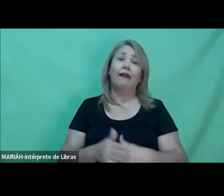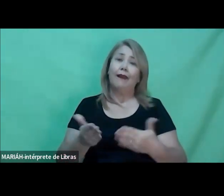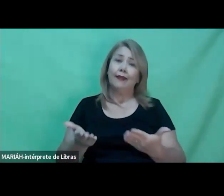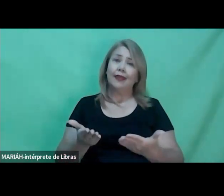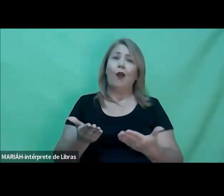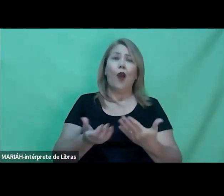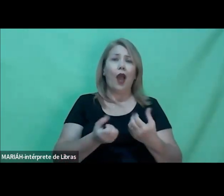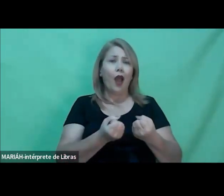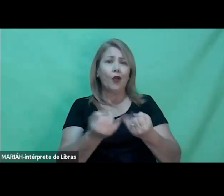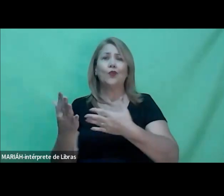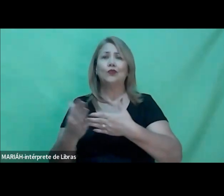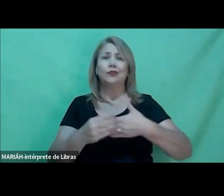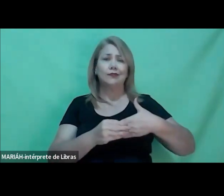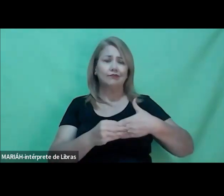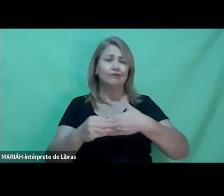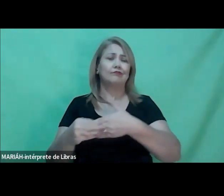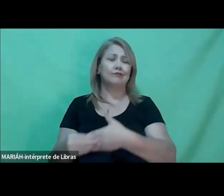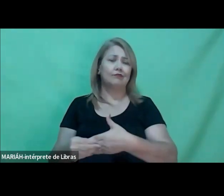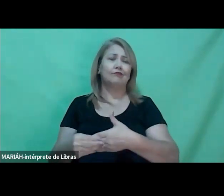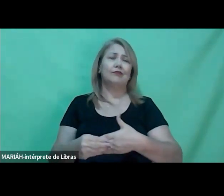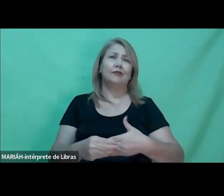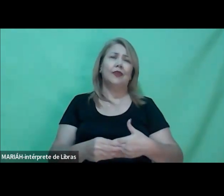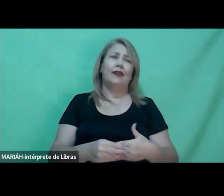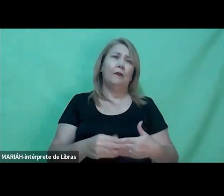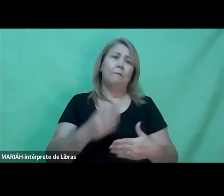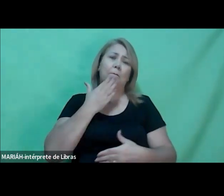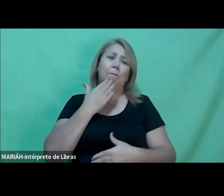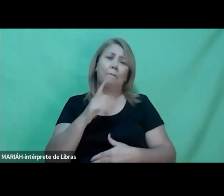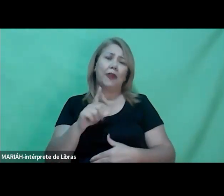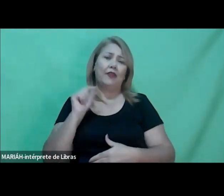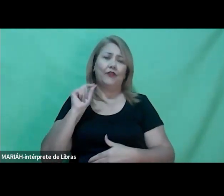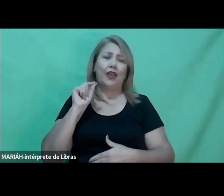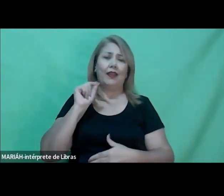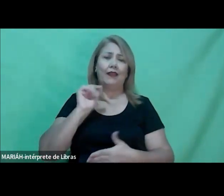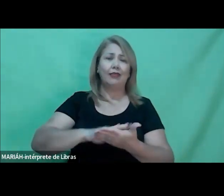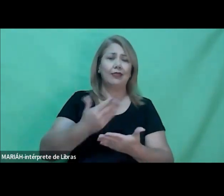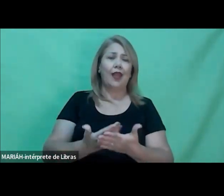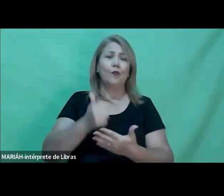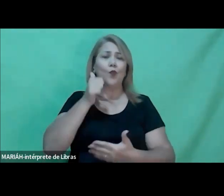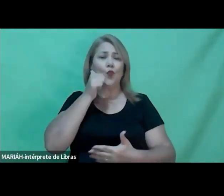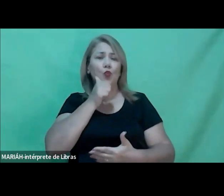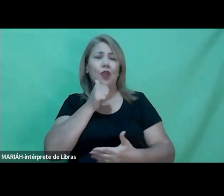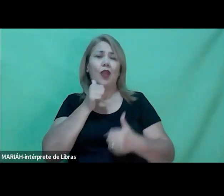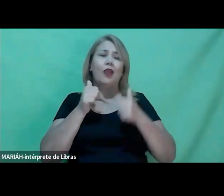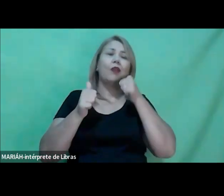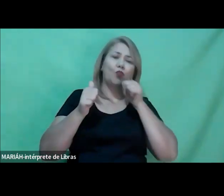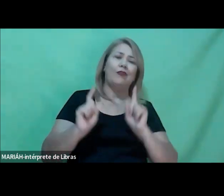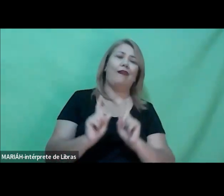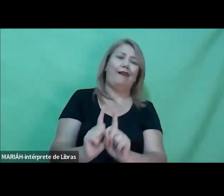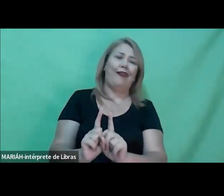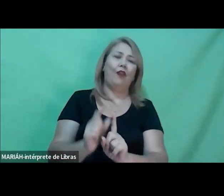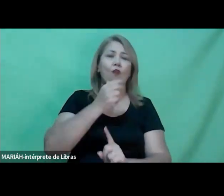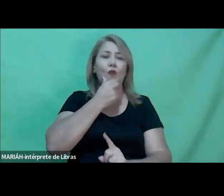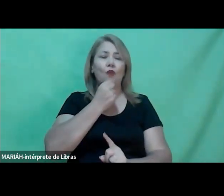sordociegos muchas personas sordociegas prefieren intérpretes del mismo sexo no bueno eh con respecto al